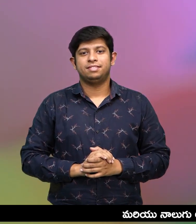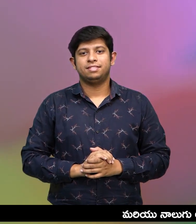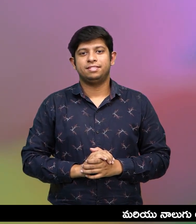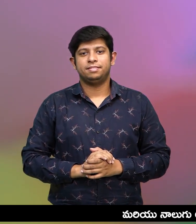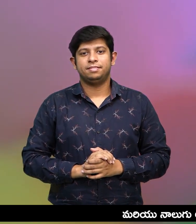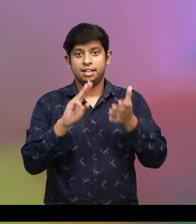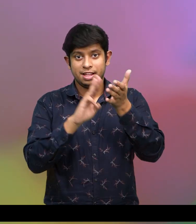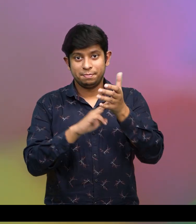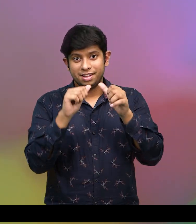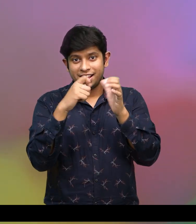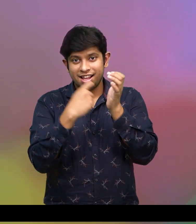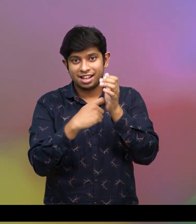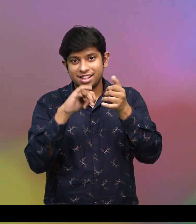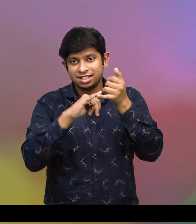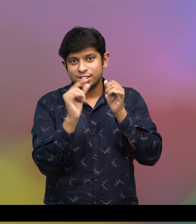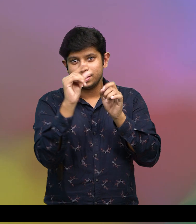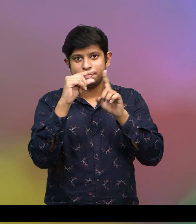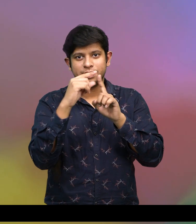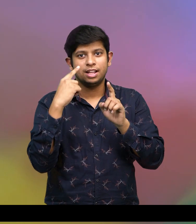కనిపిస్తాయి. మార్సుపియల్స్.